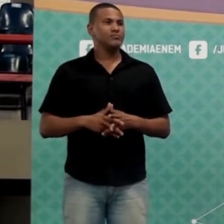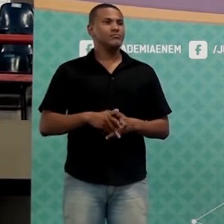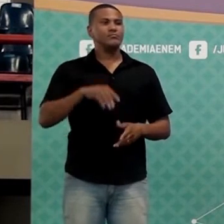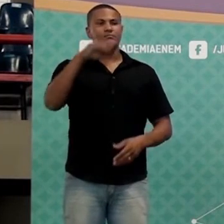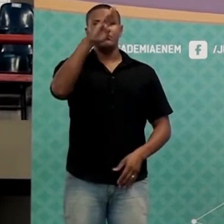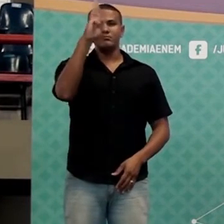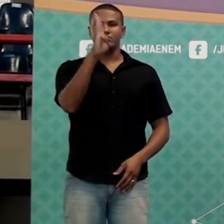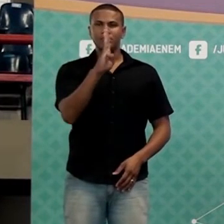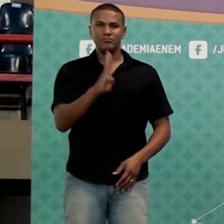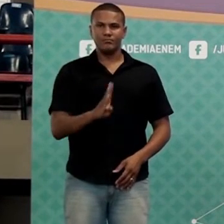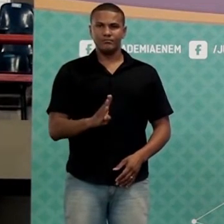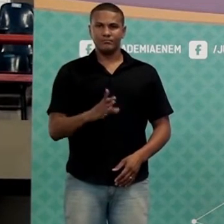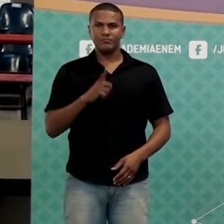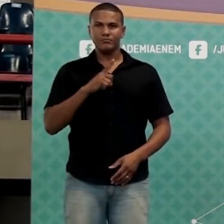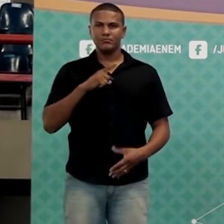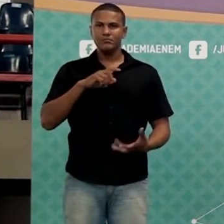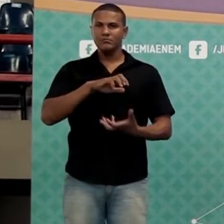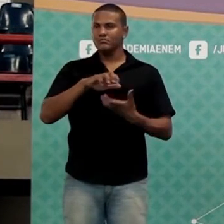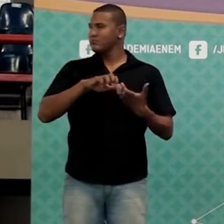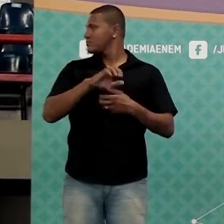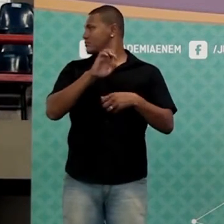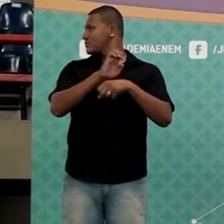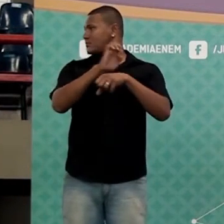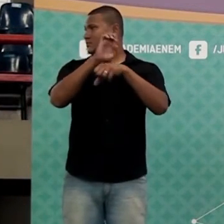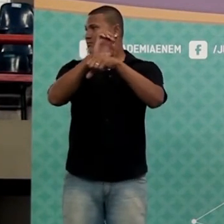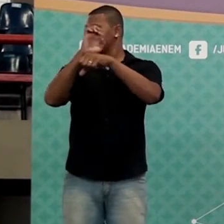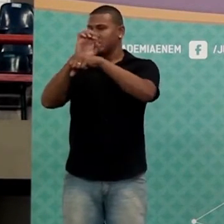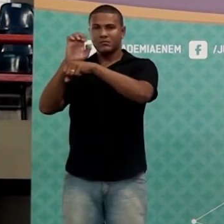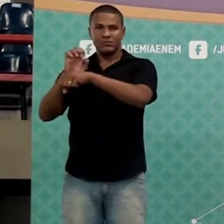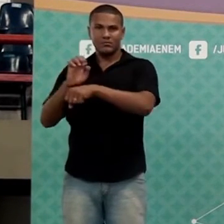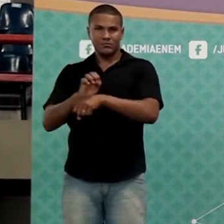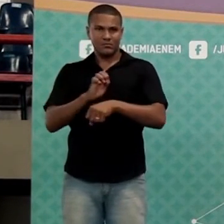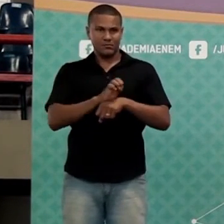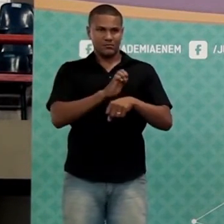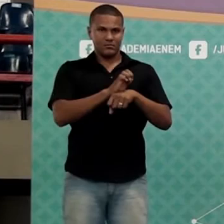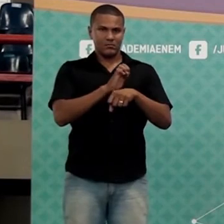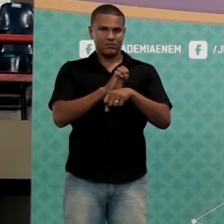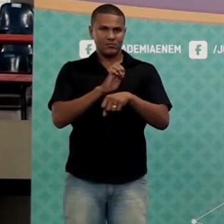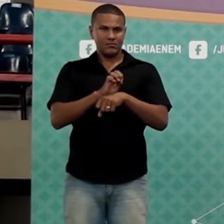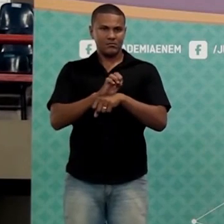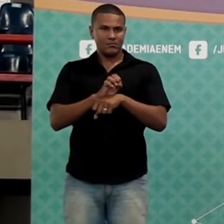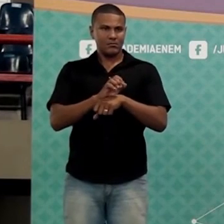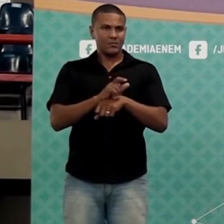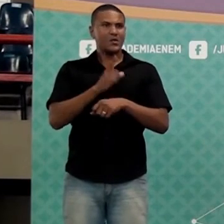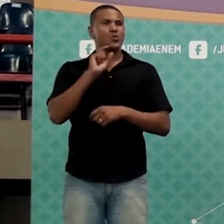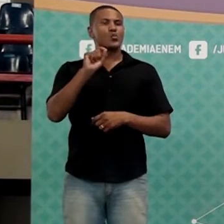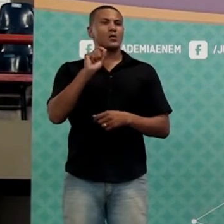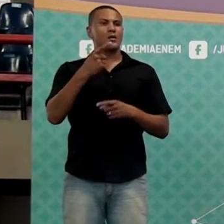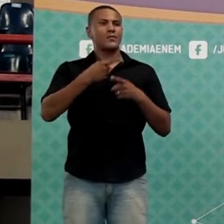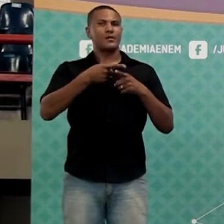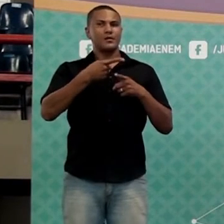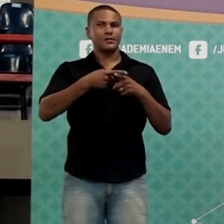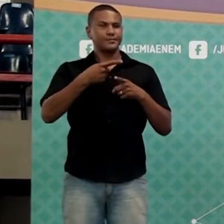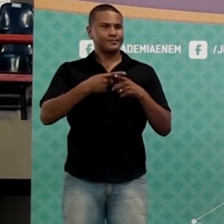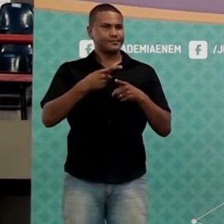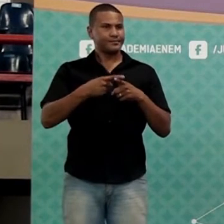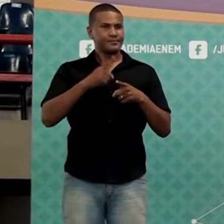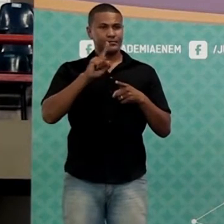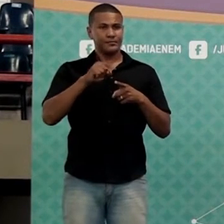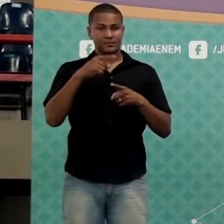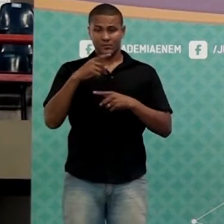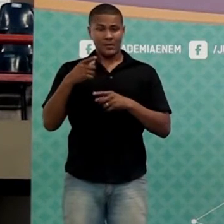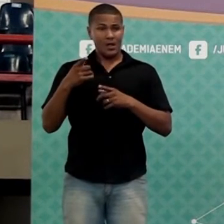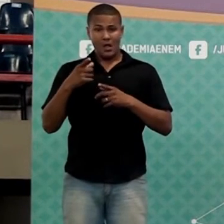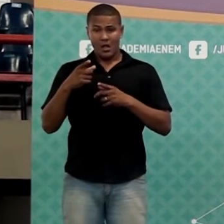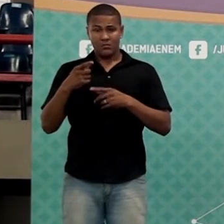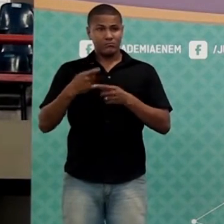uma crise muito grande nos estados. Muitos estados faltam dinheiro. Um dos motivos, o mercado de trabalho